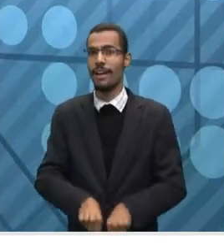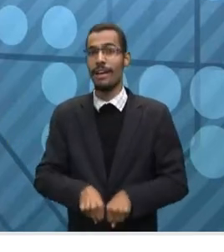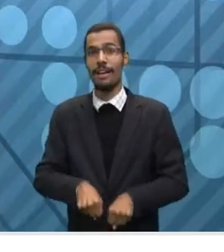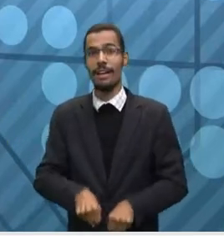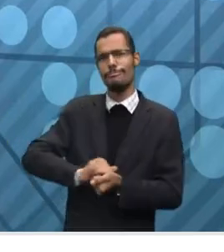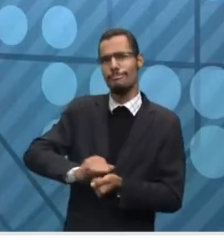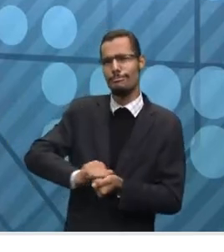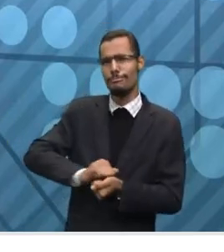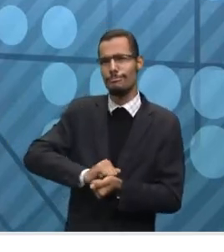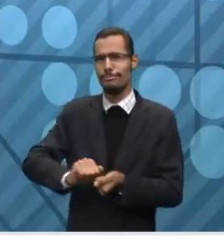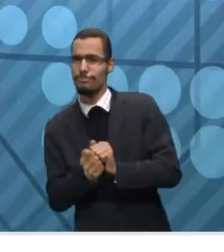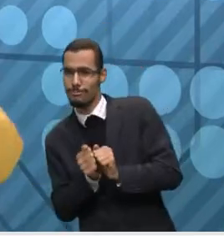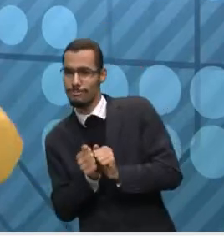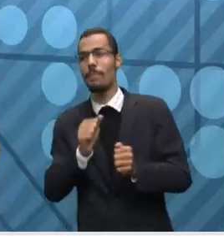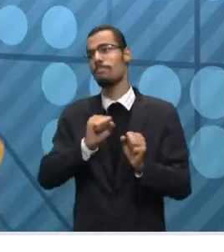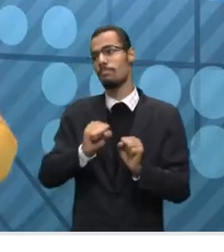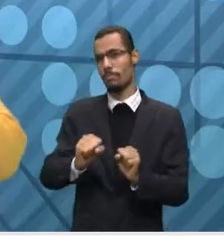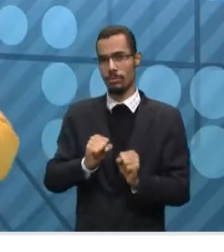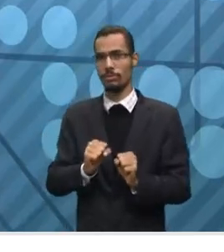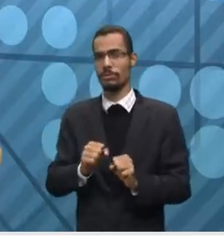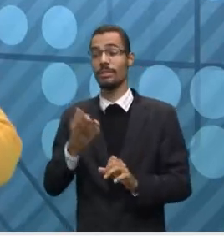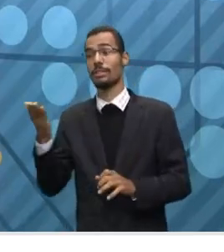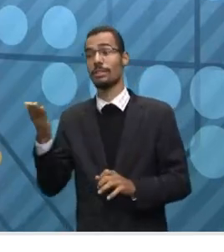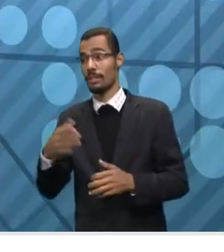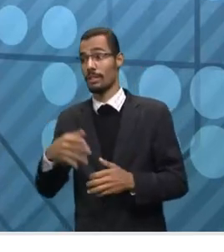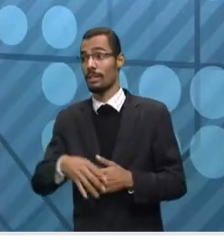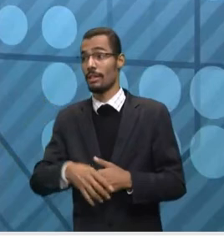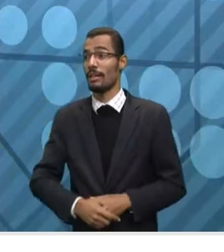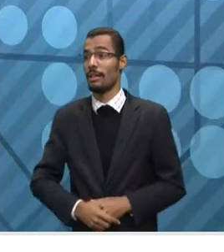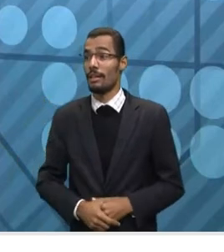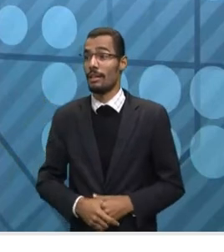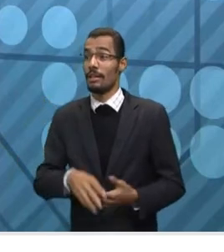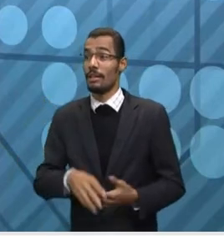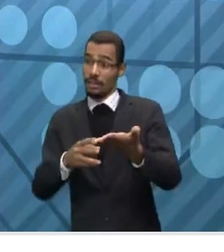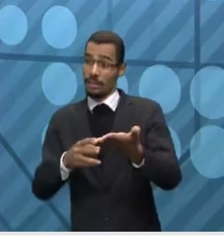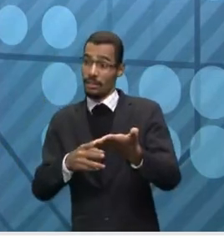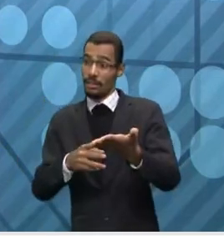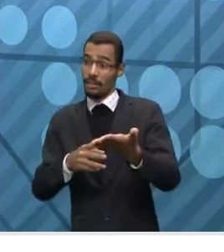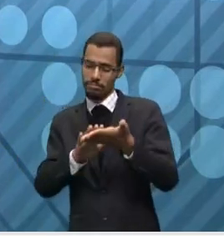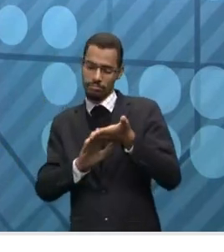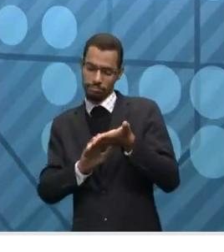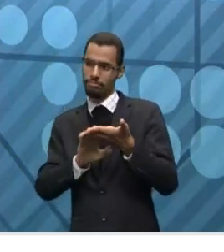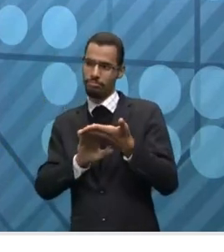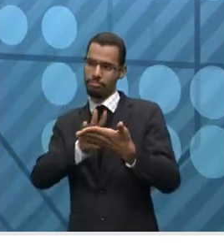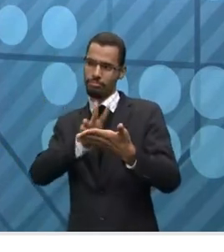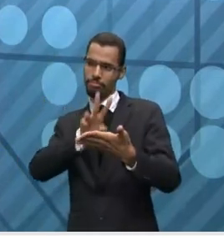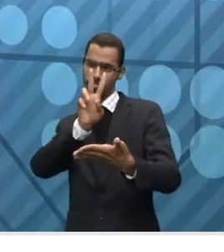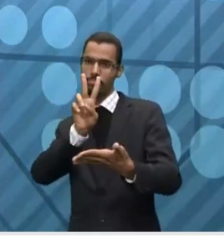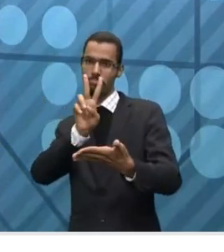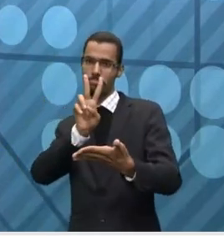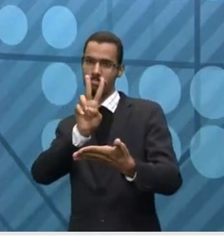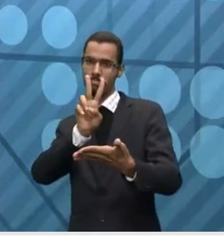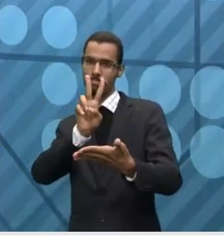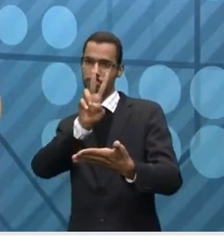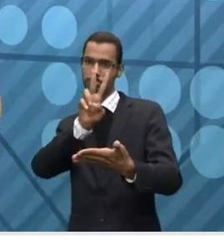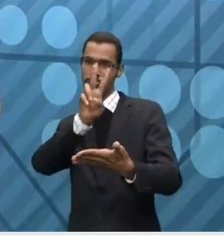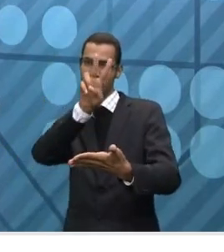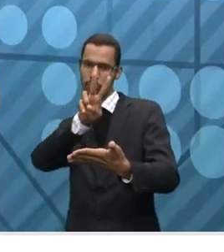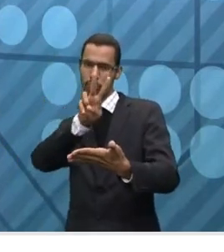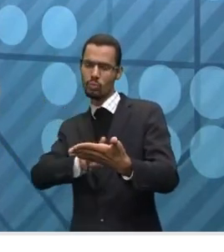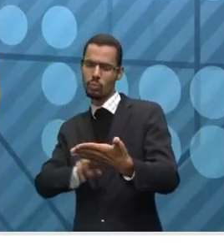né, ou lavando a roupa, pode fazer assim também. Lavar roupa, ler, você vai colocar uma mão pausada, outra com esta configuração